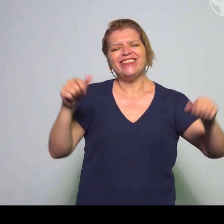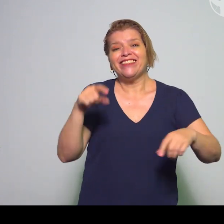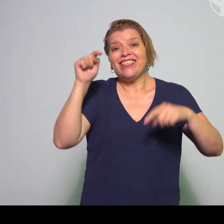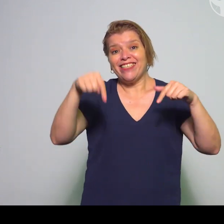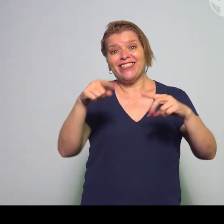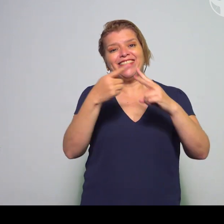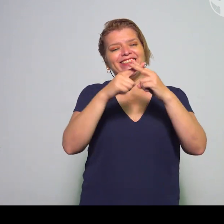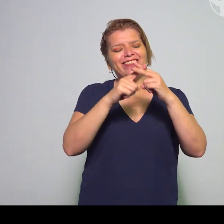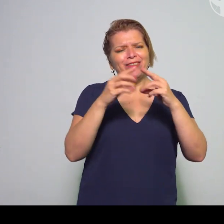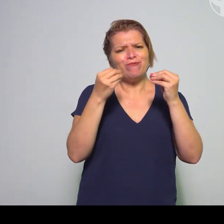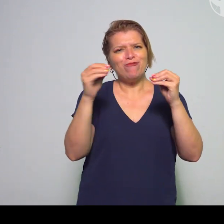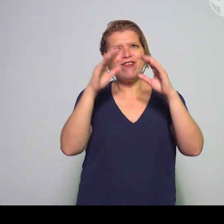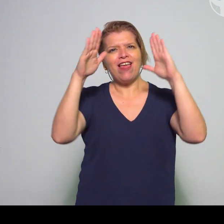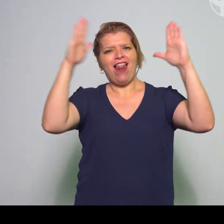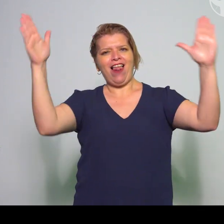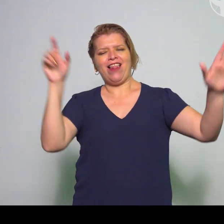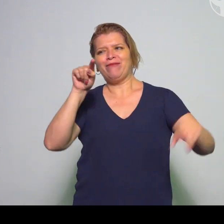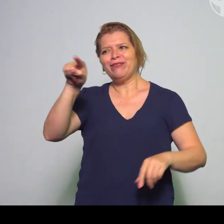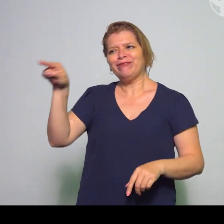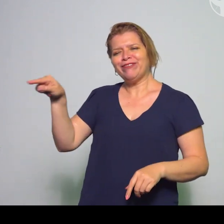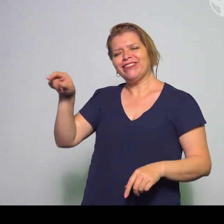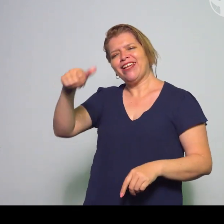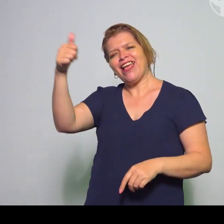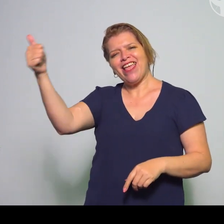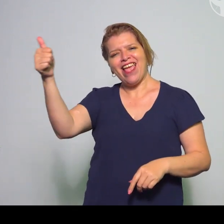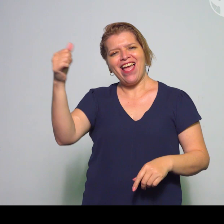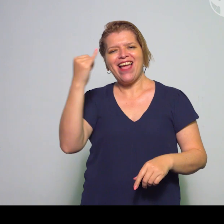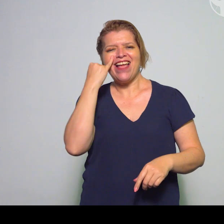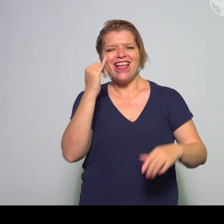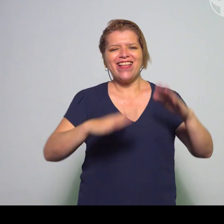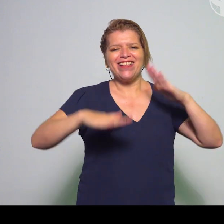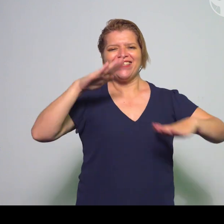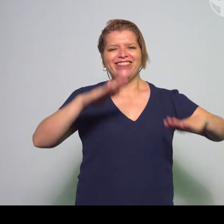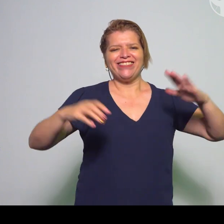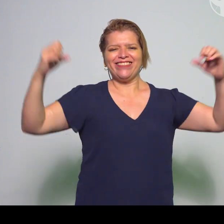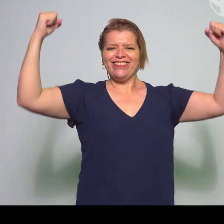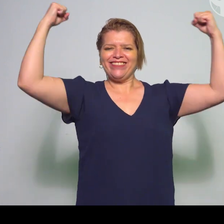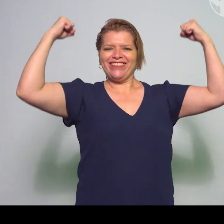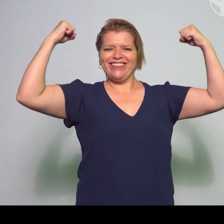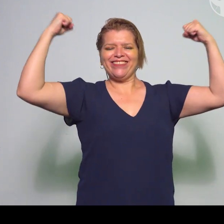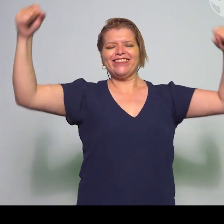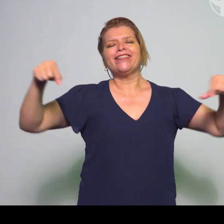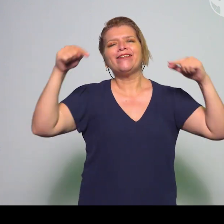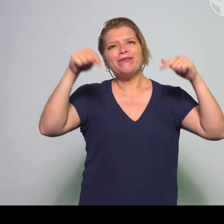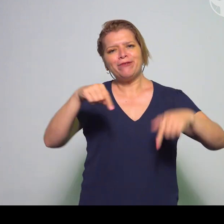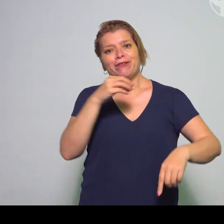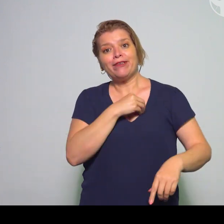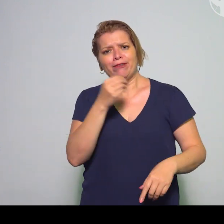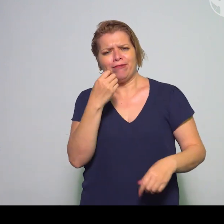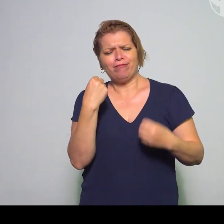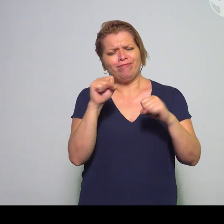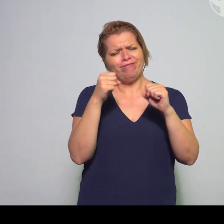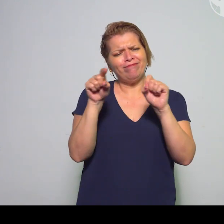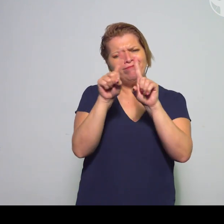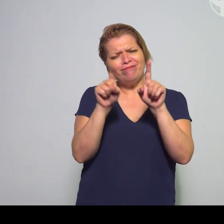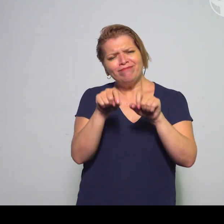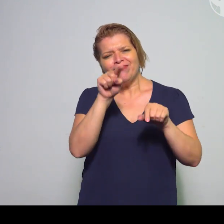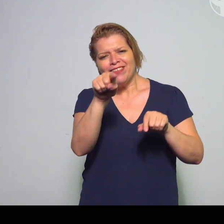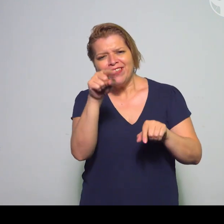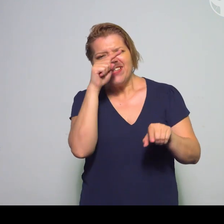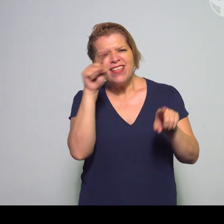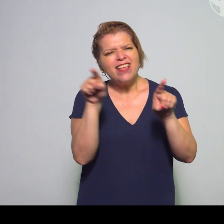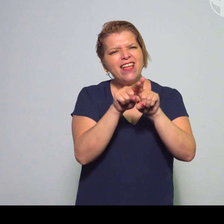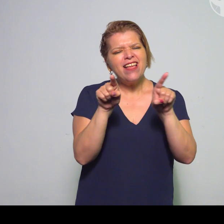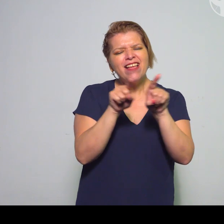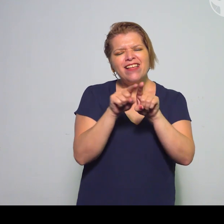Vivian. Declaramos que solo es el inicio de algo muy grande para ustedes en Punto Puerto Barrios. Y yo quiero hacerles